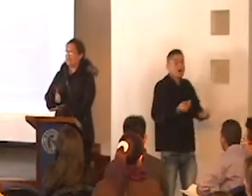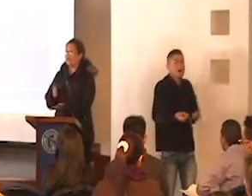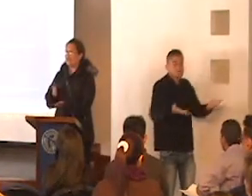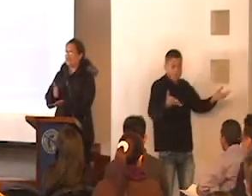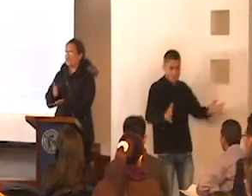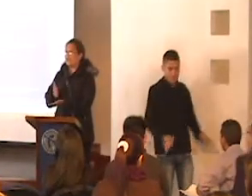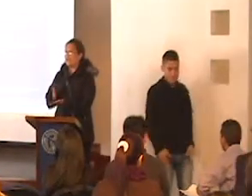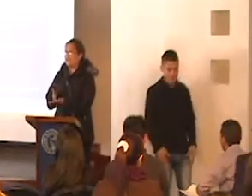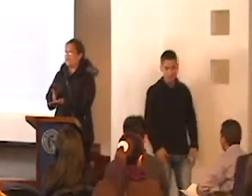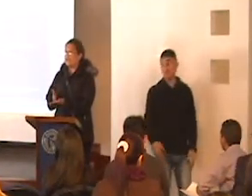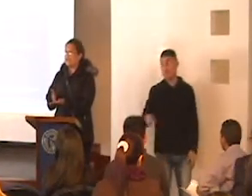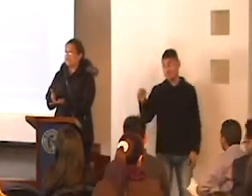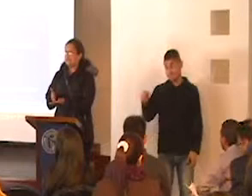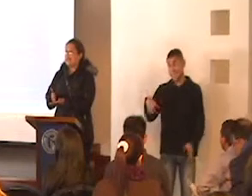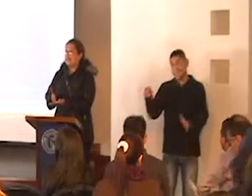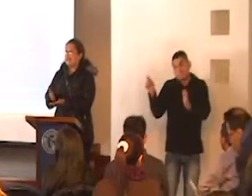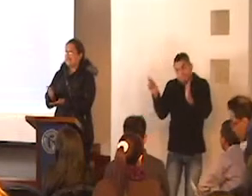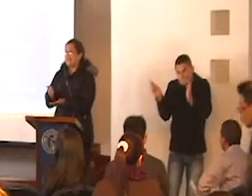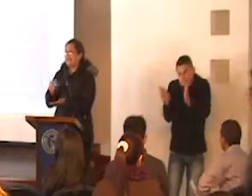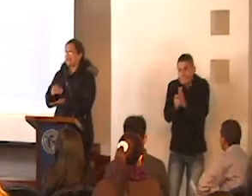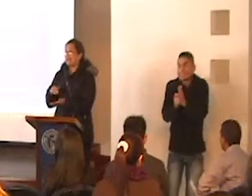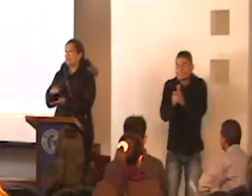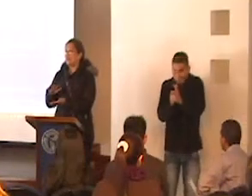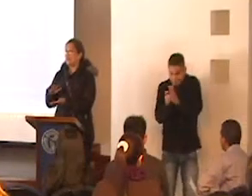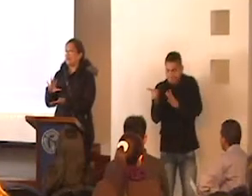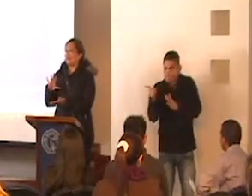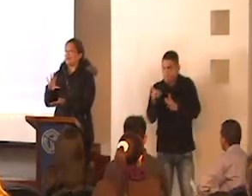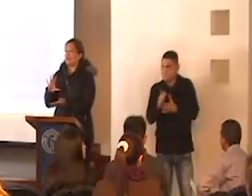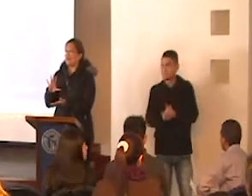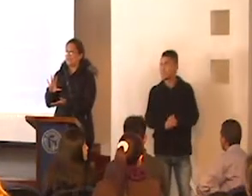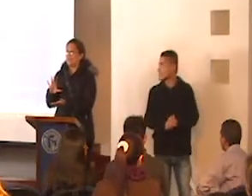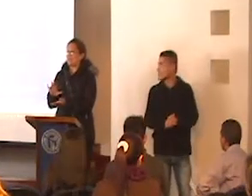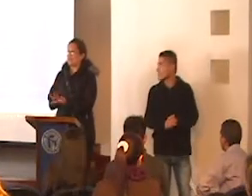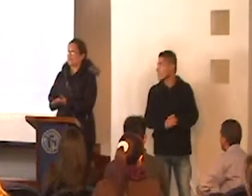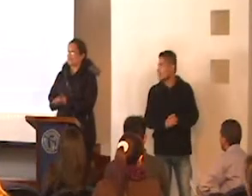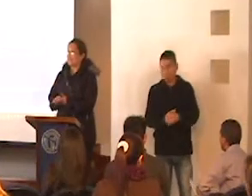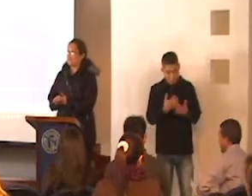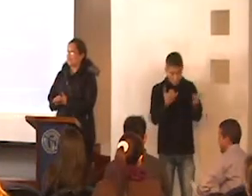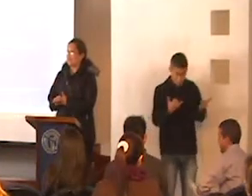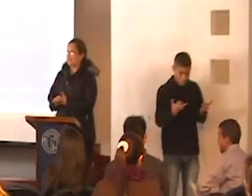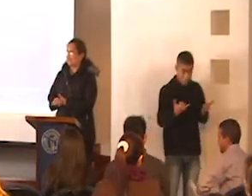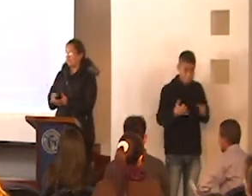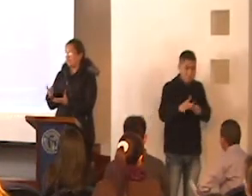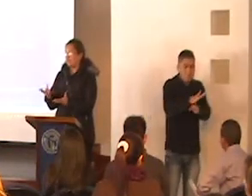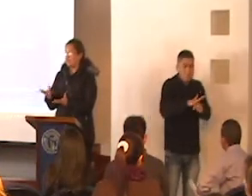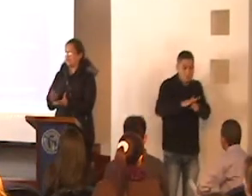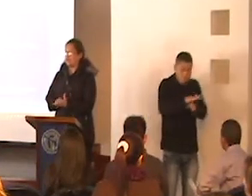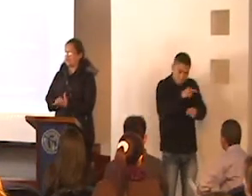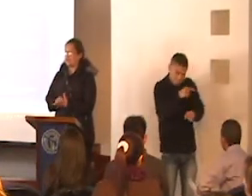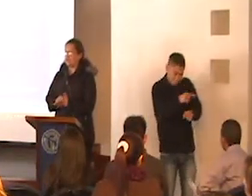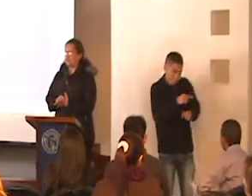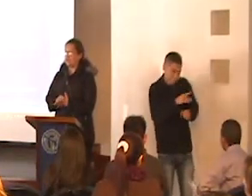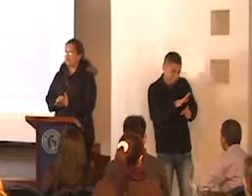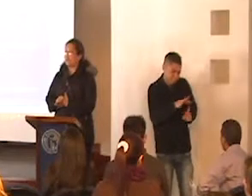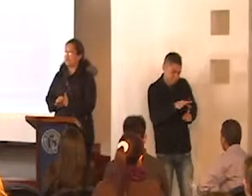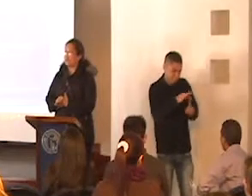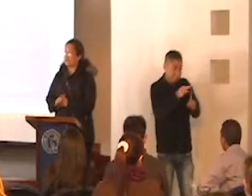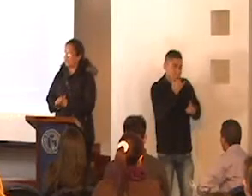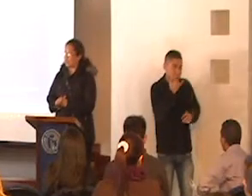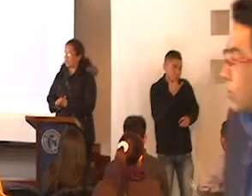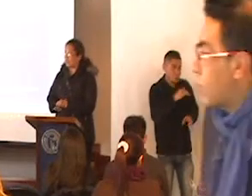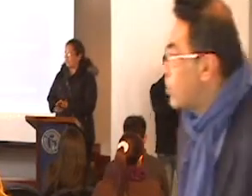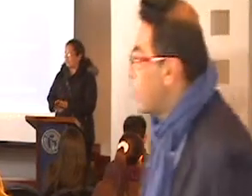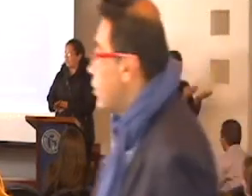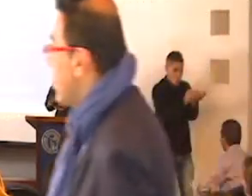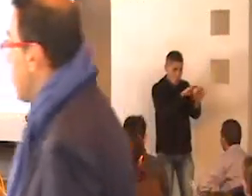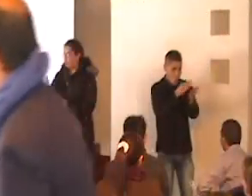ese es el punto neurálgico y digamos contamos a favor con una situación particular de pronto que no se cuenta en otros colegios,